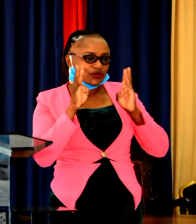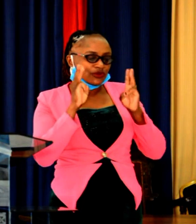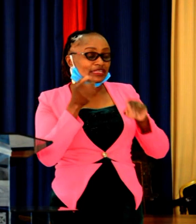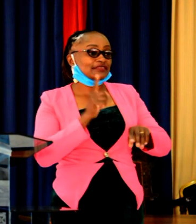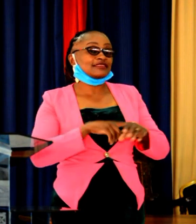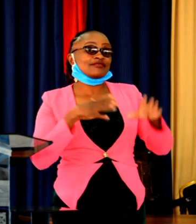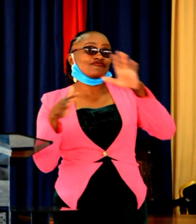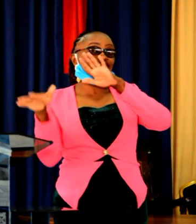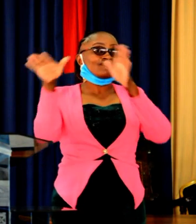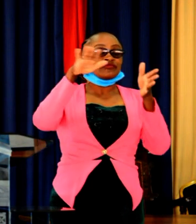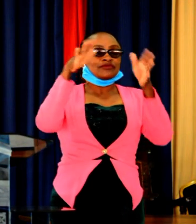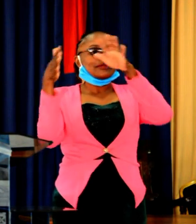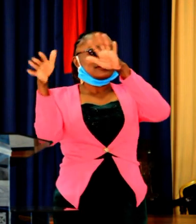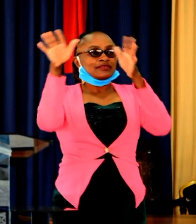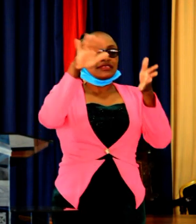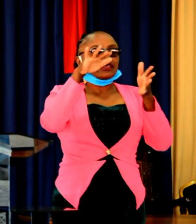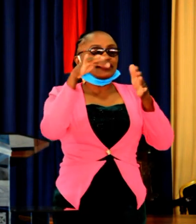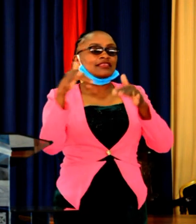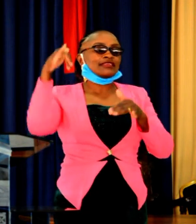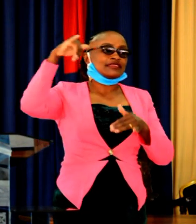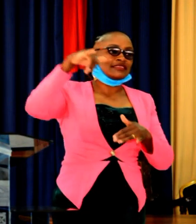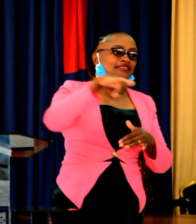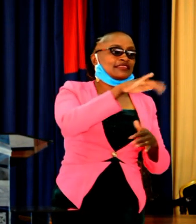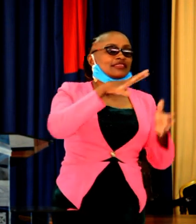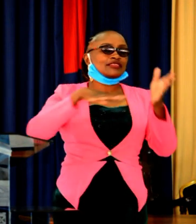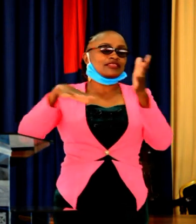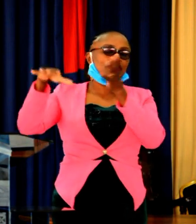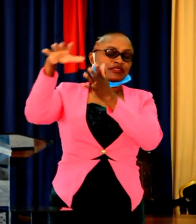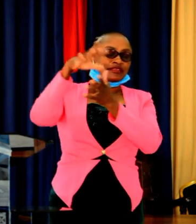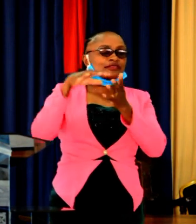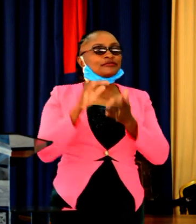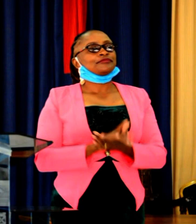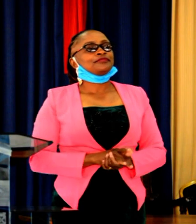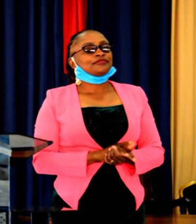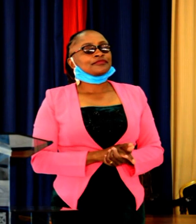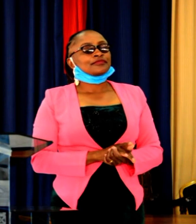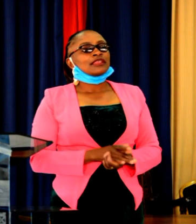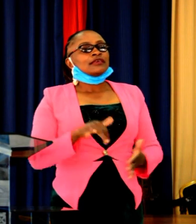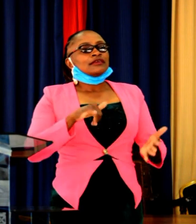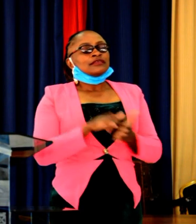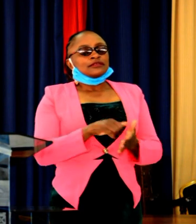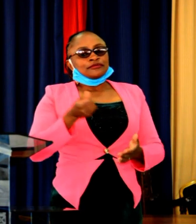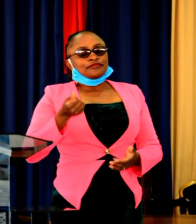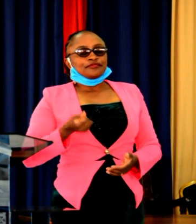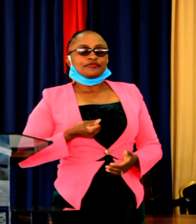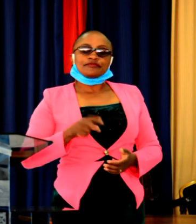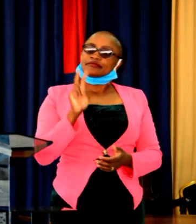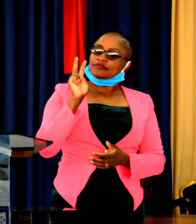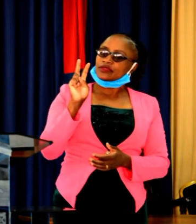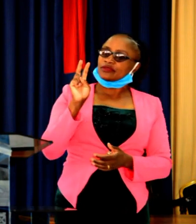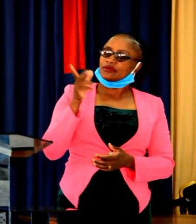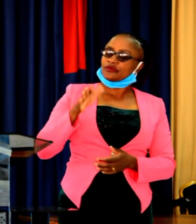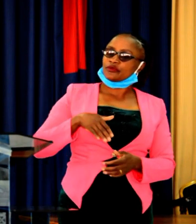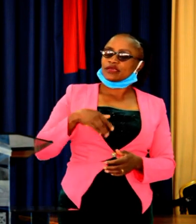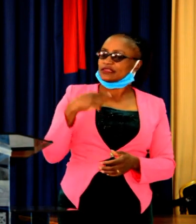na dharuba na ndege ilikuwa ina shida?" Msichana yule mdogo akaangalia yule mama,